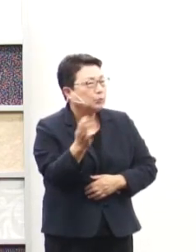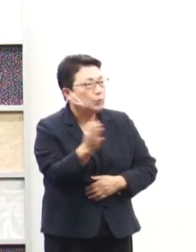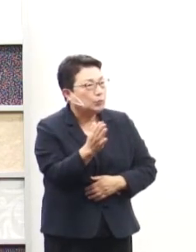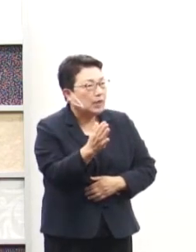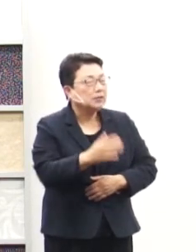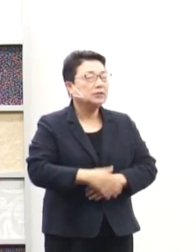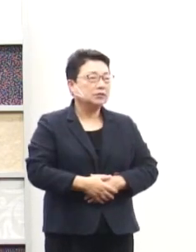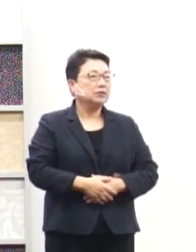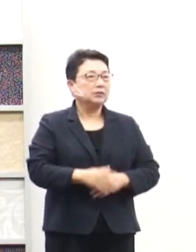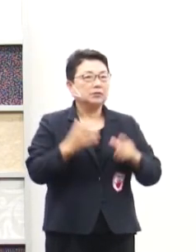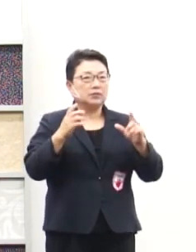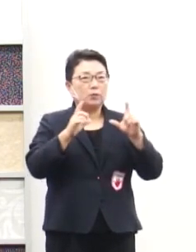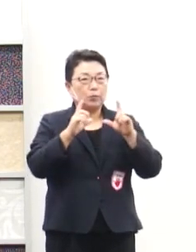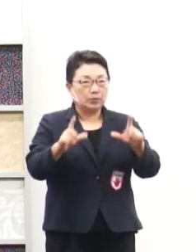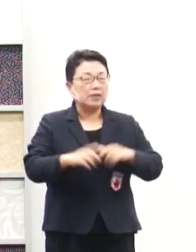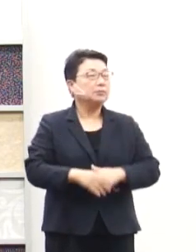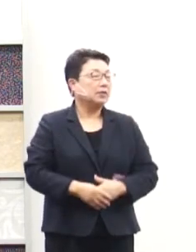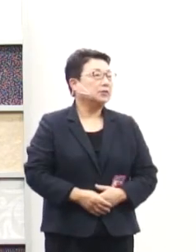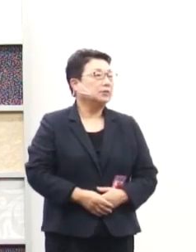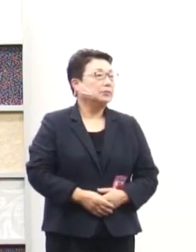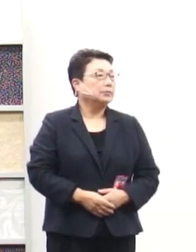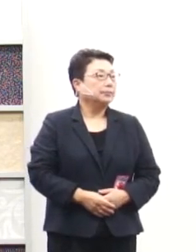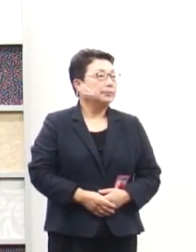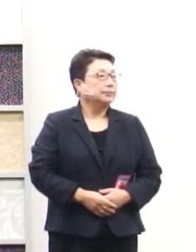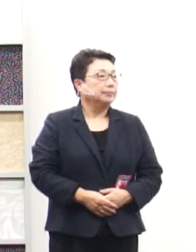じゃあ担当から。 はい、